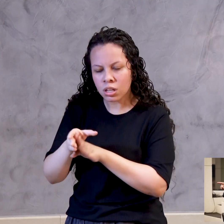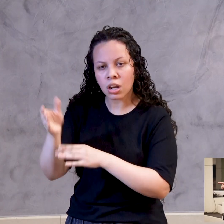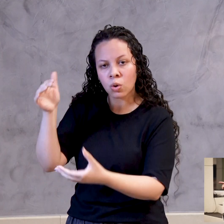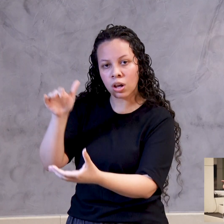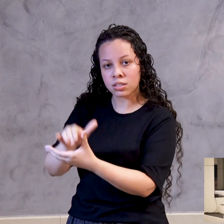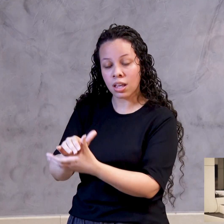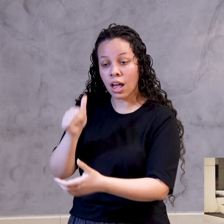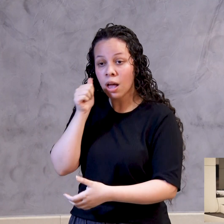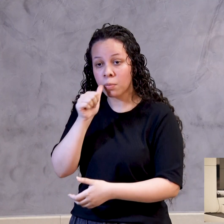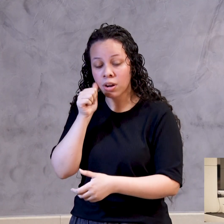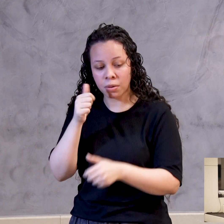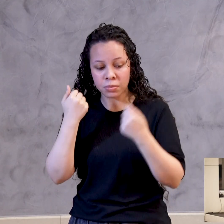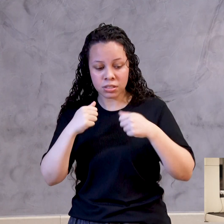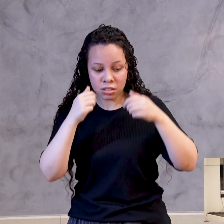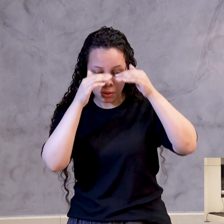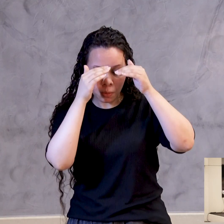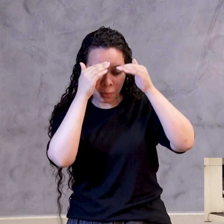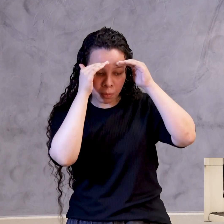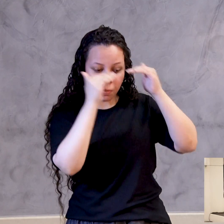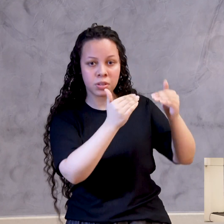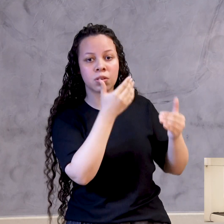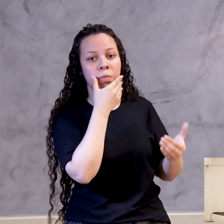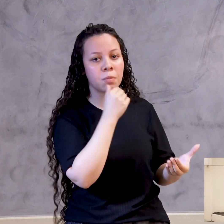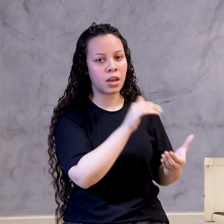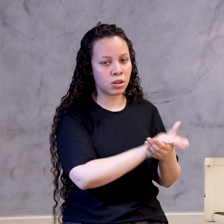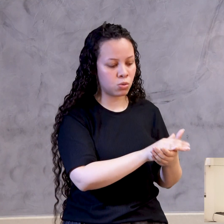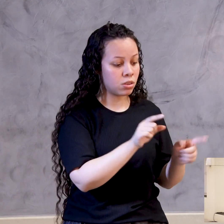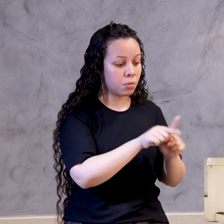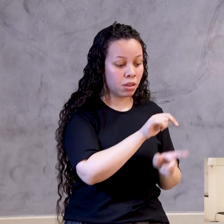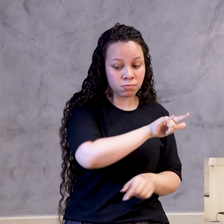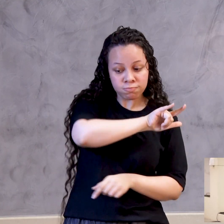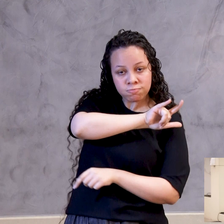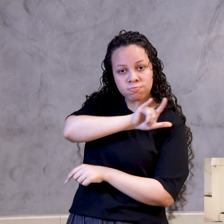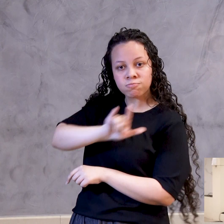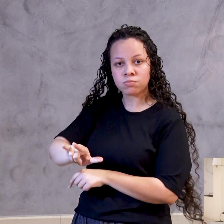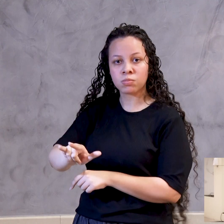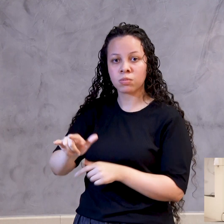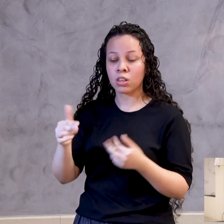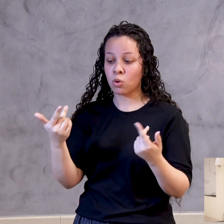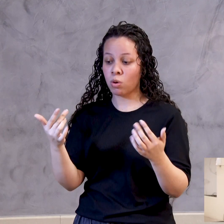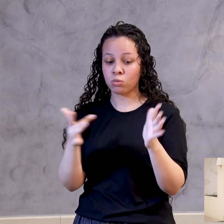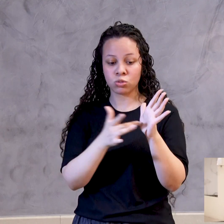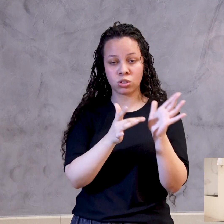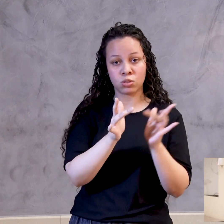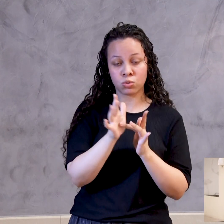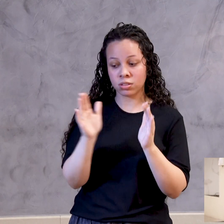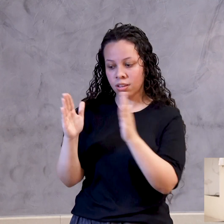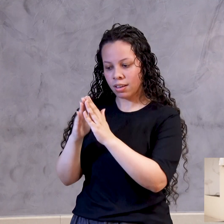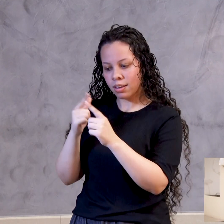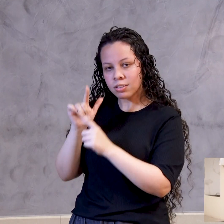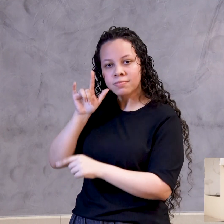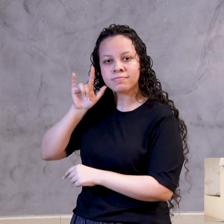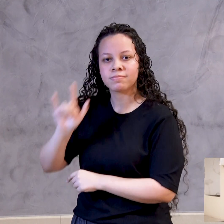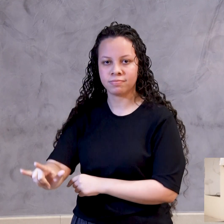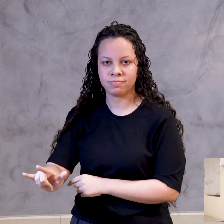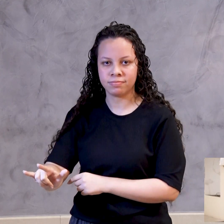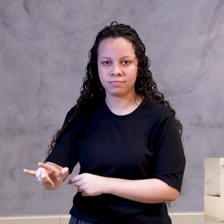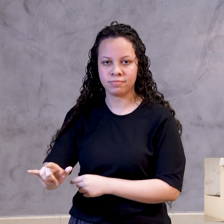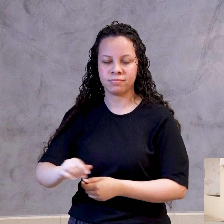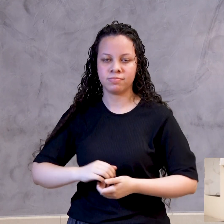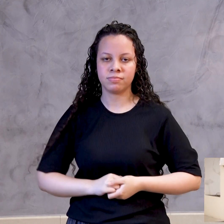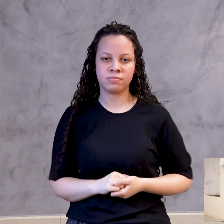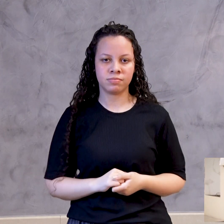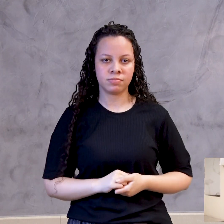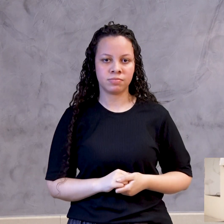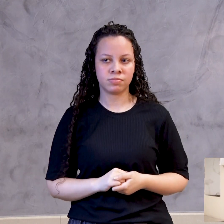homem, depois que o homem ame sua mulher como Cristo amou a igreja. De igual forma,